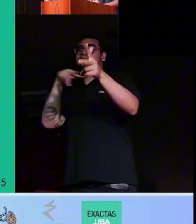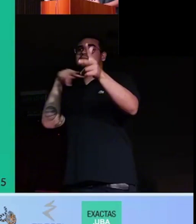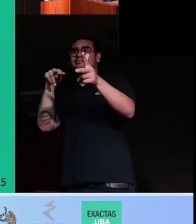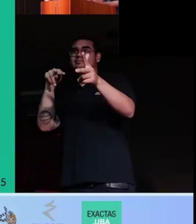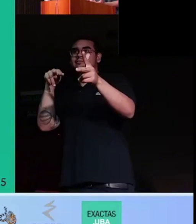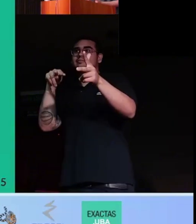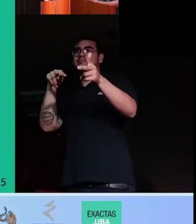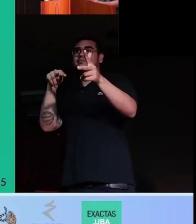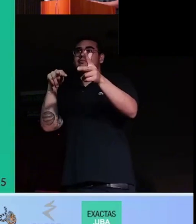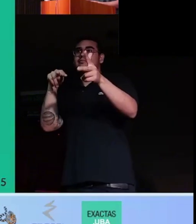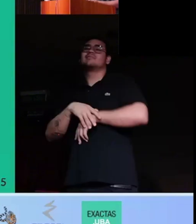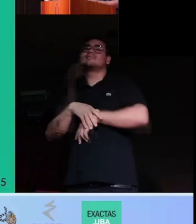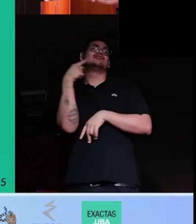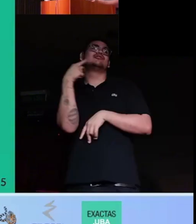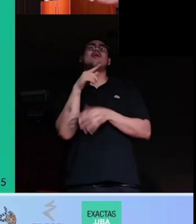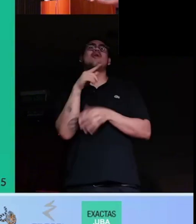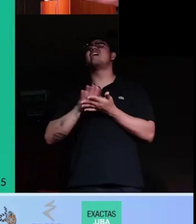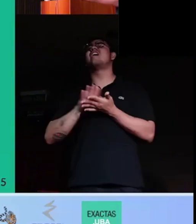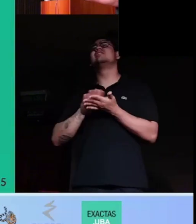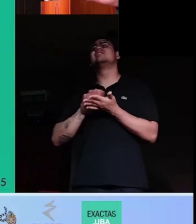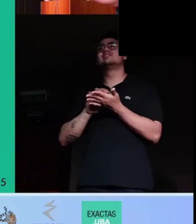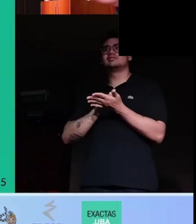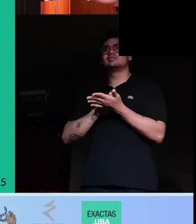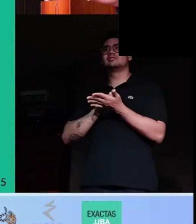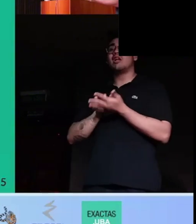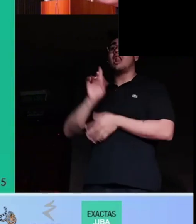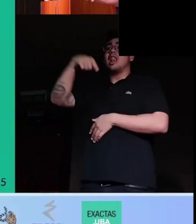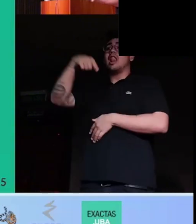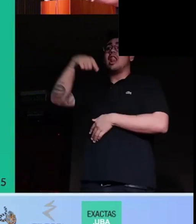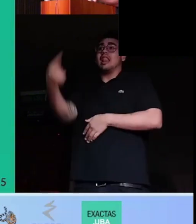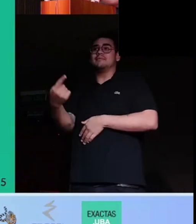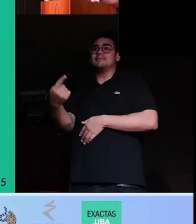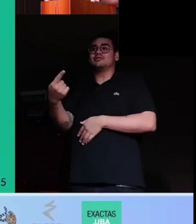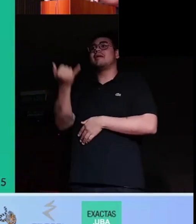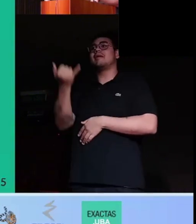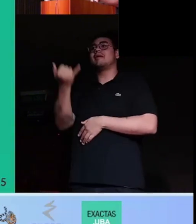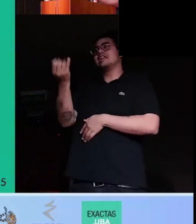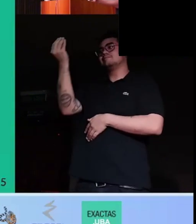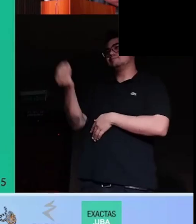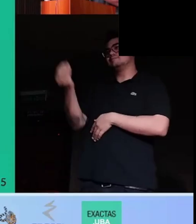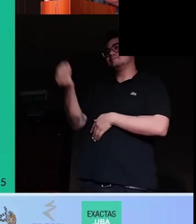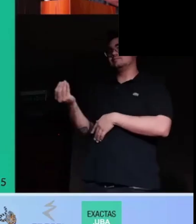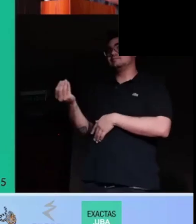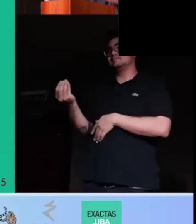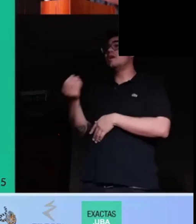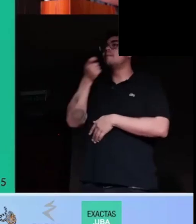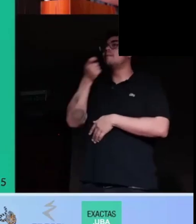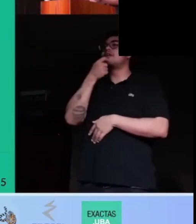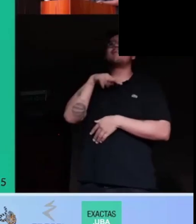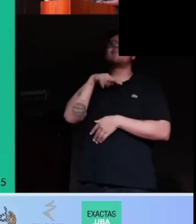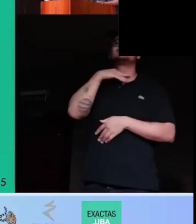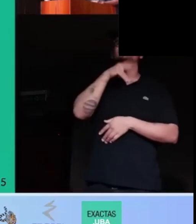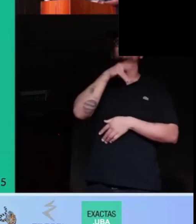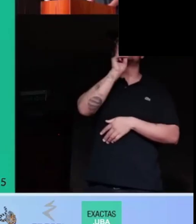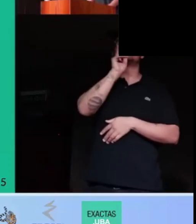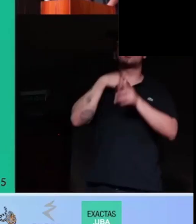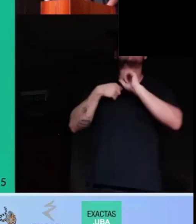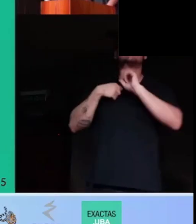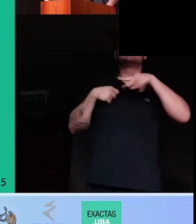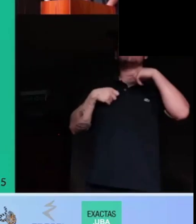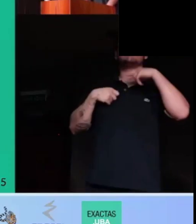próxima versión se trabaja con una animación para que uno hable y que la animación haga la seña.